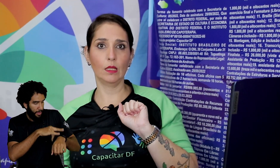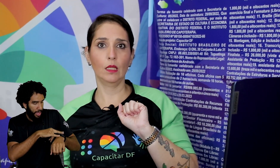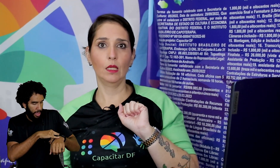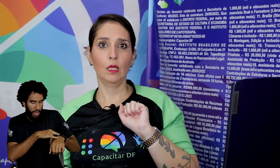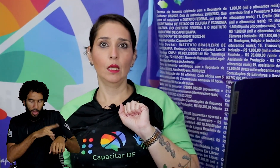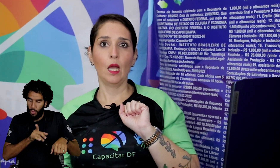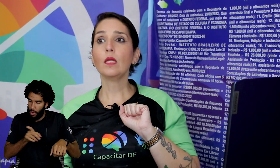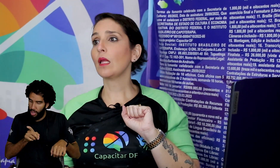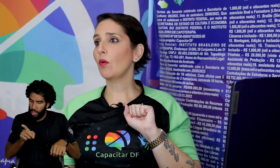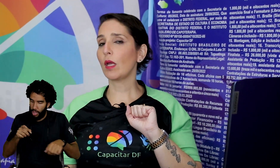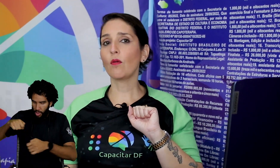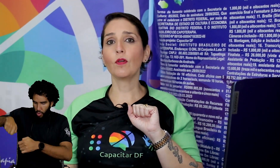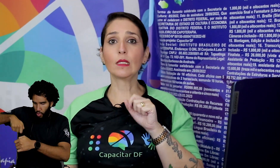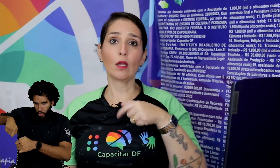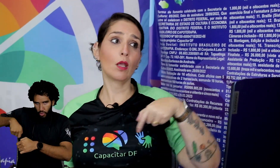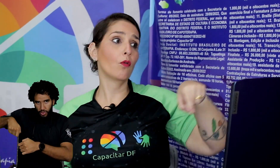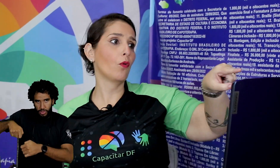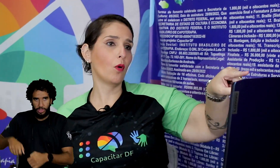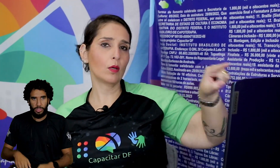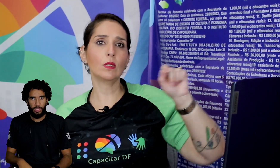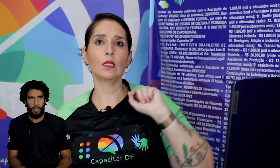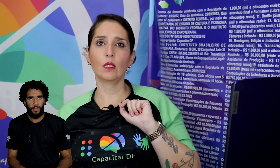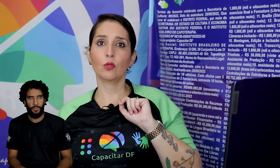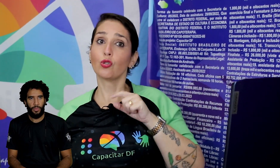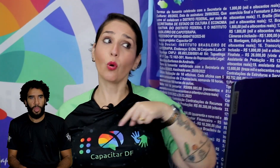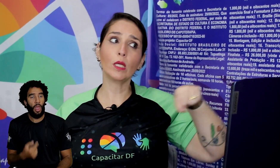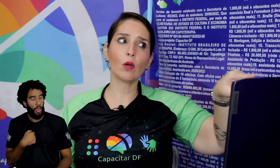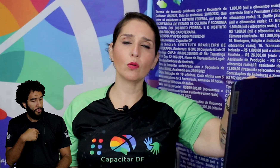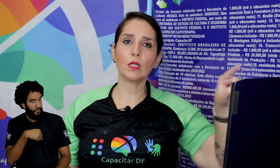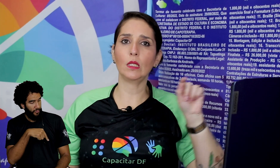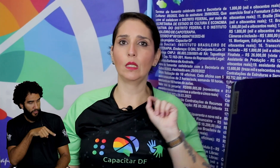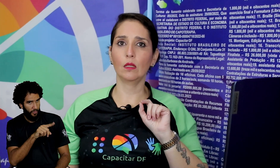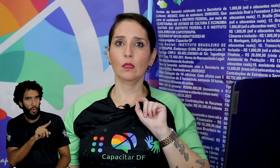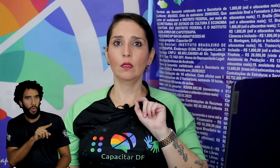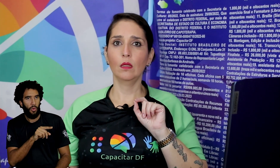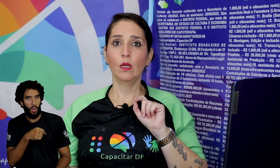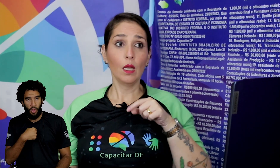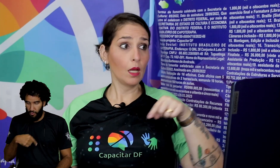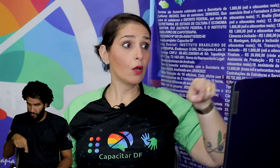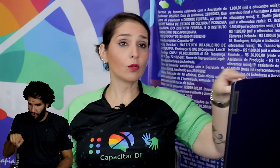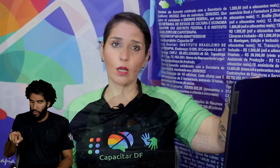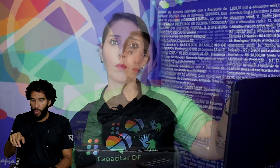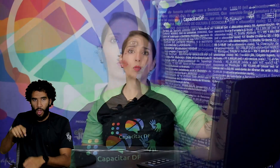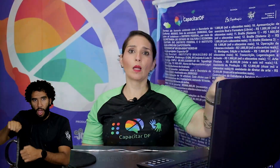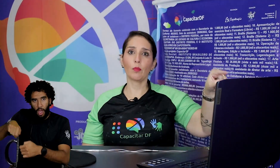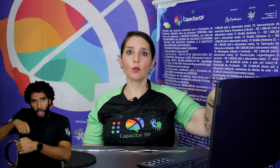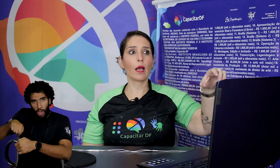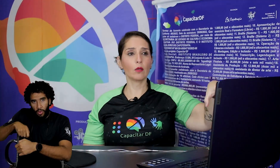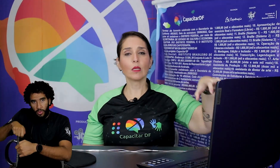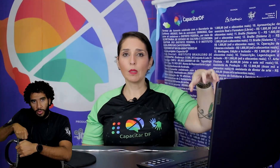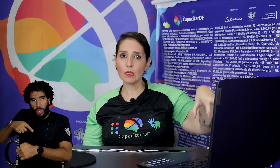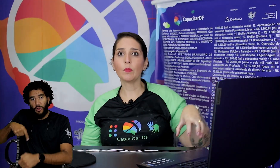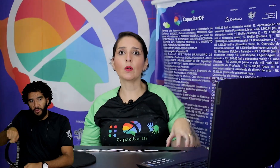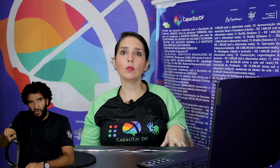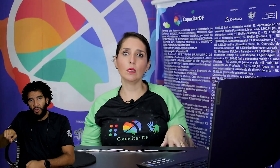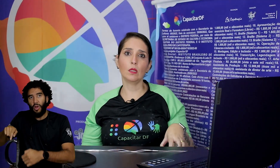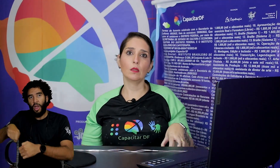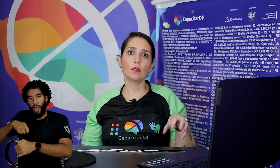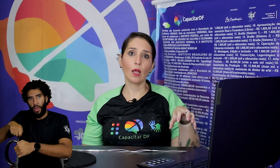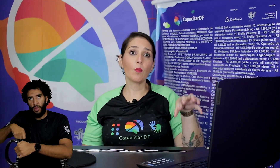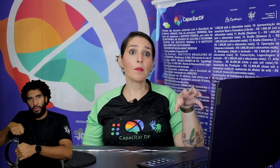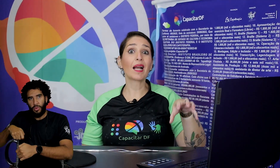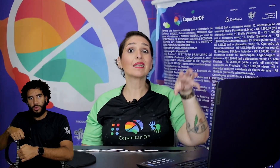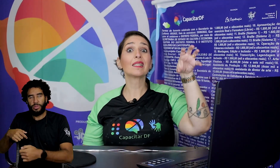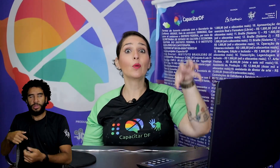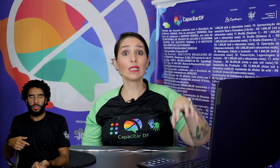cozinha. Então, o que eu vou fazer? Eu vou à cozinha, eu estou indo à cozinha. Eu tenho que apontar para o lugar que eu estabeleci para a cozinha.